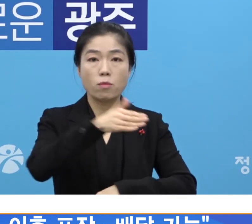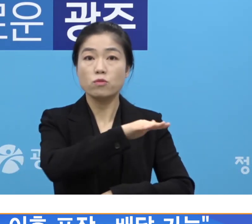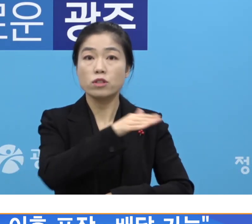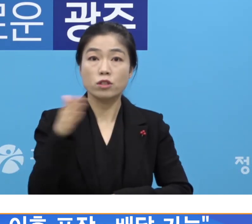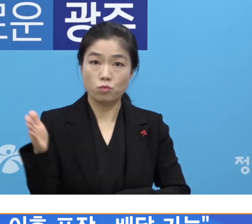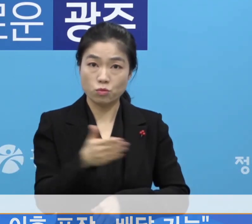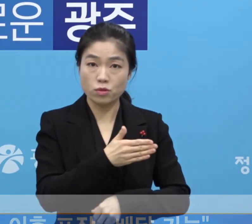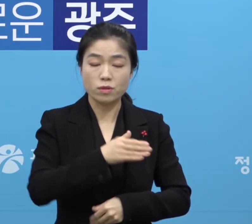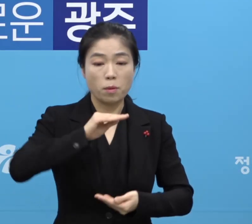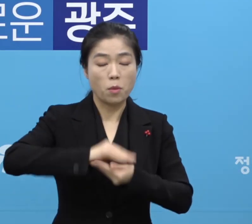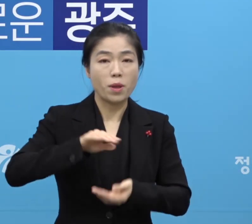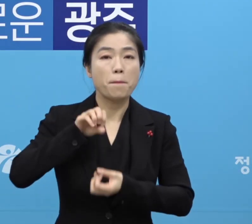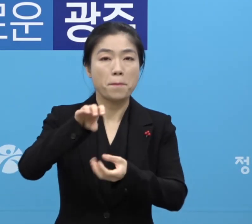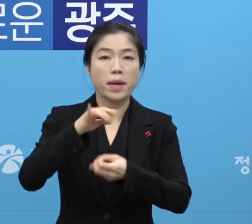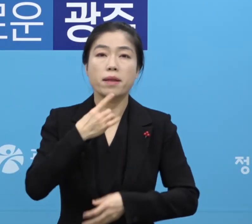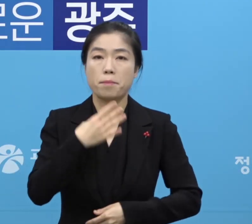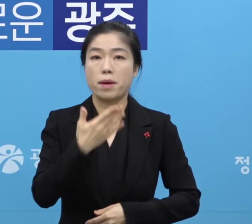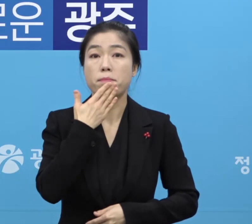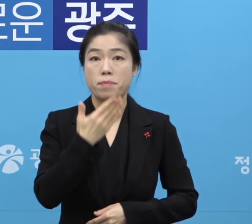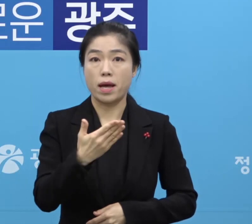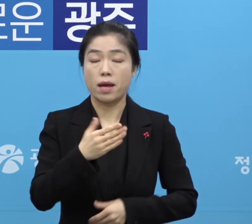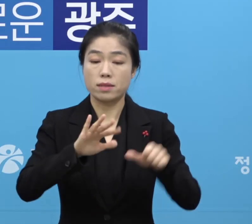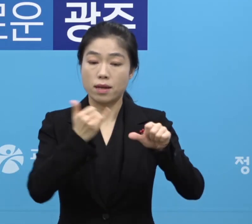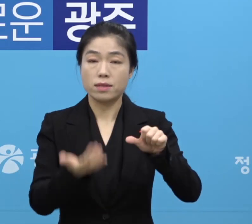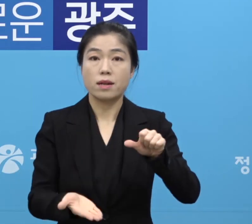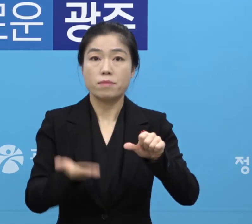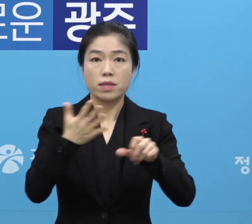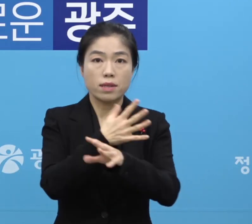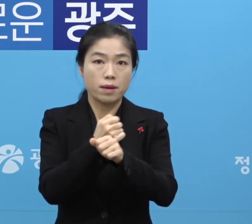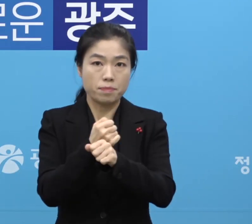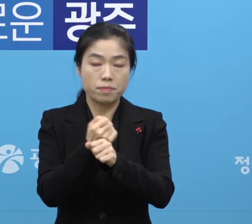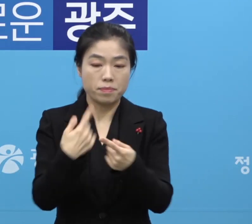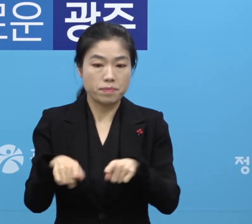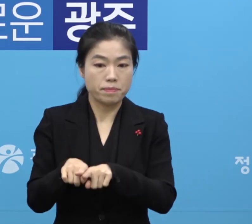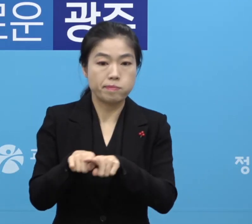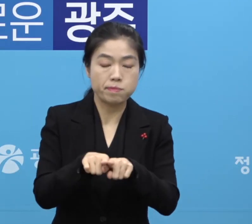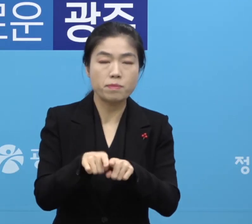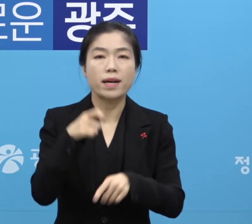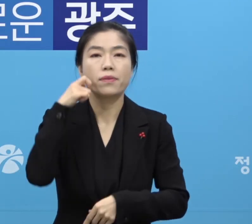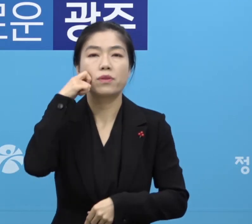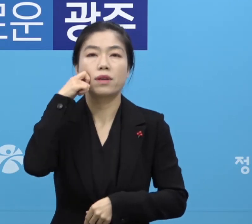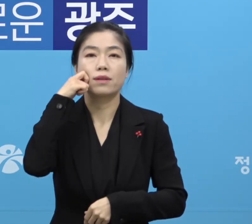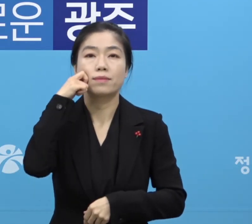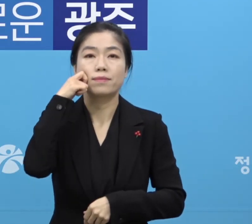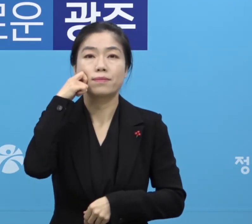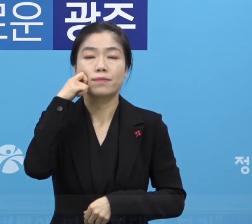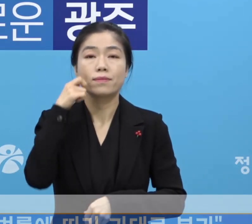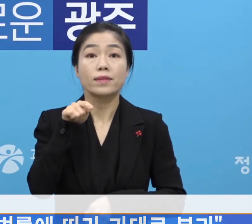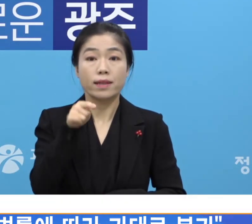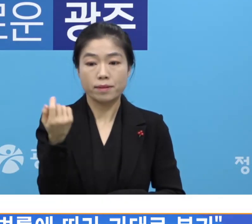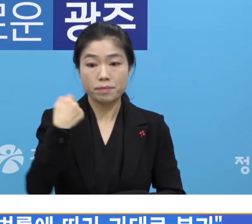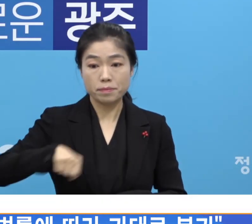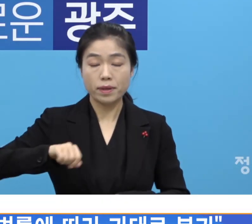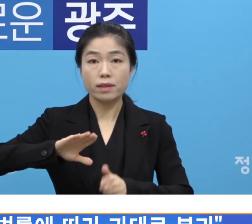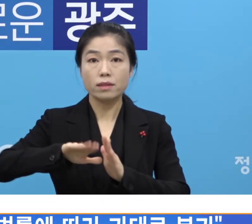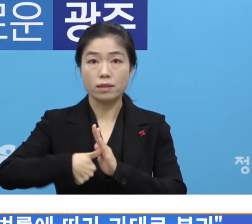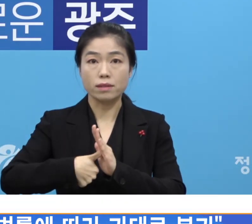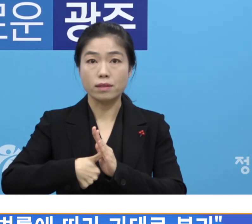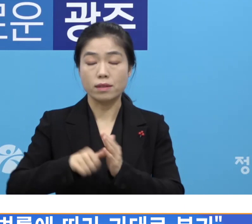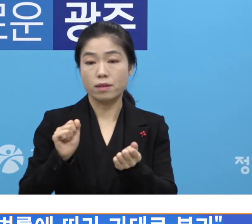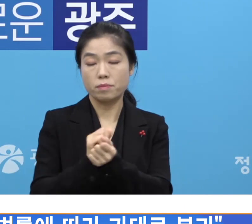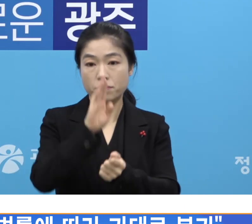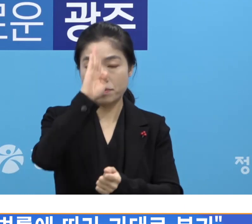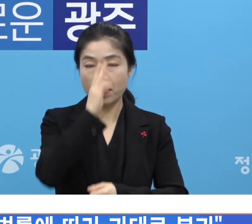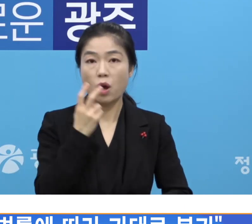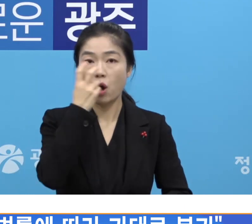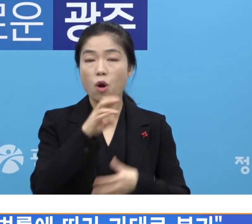배달만 가능하고 5인 이상 예약 및 동반 입장이 금지되며 이를 위반할 경우에는